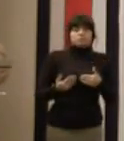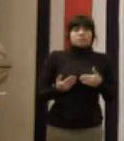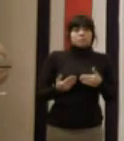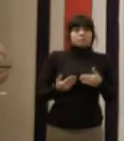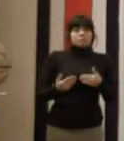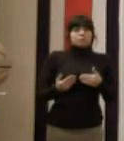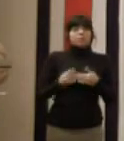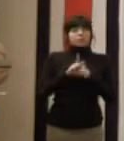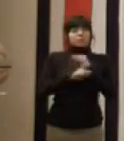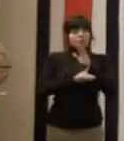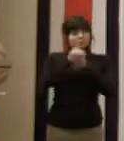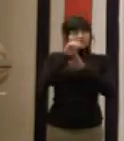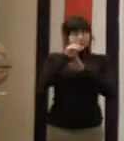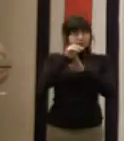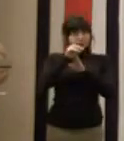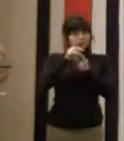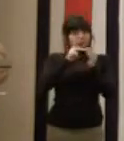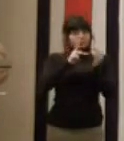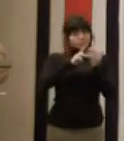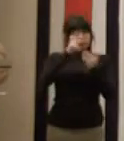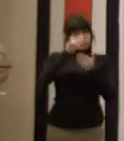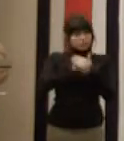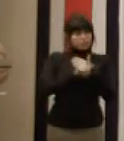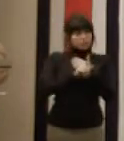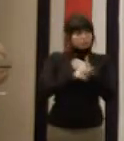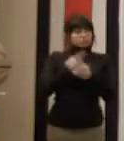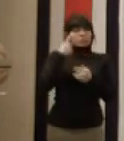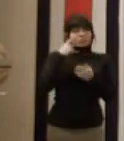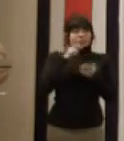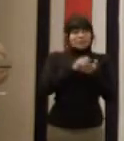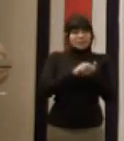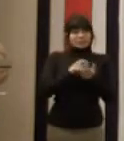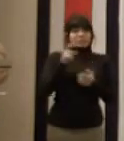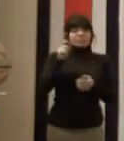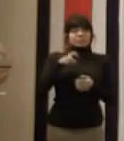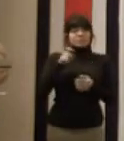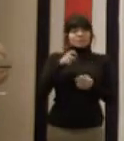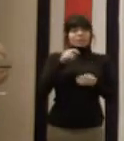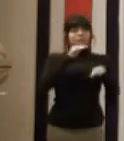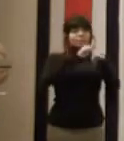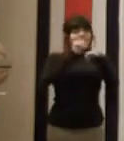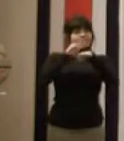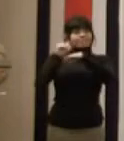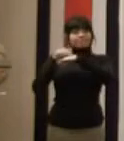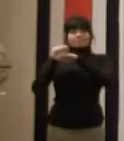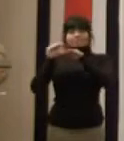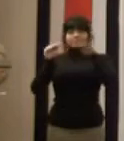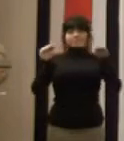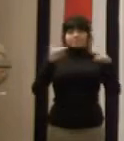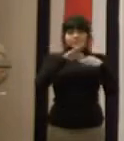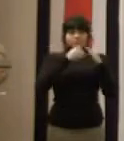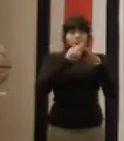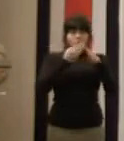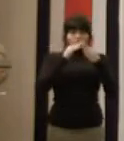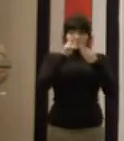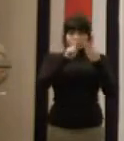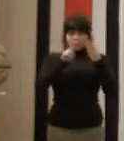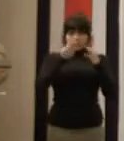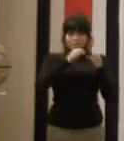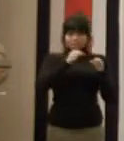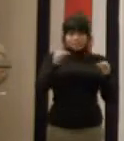a desarrollar los proyectos y para ello tenemos que convocar a las propias comunidades